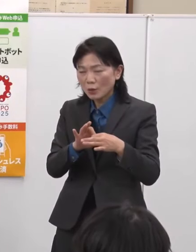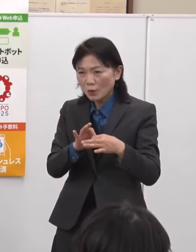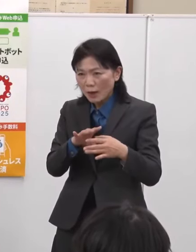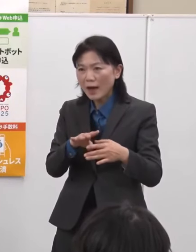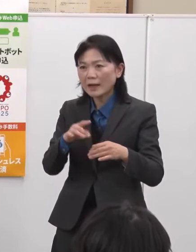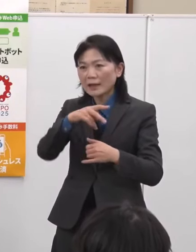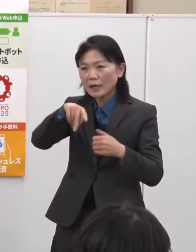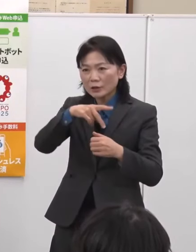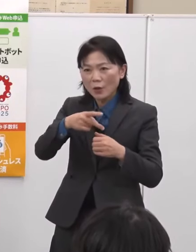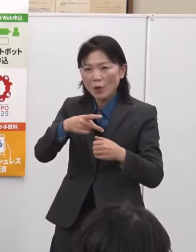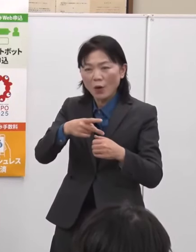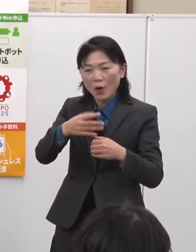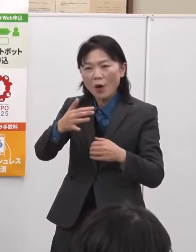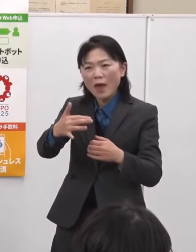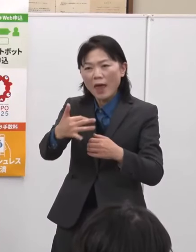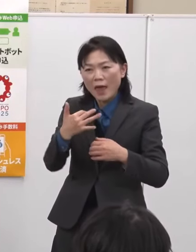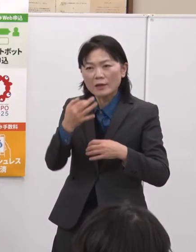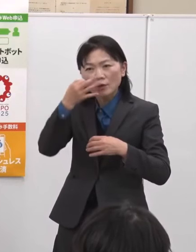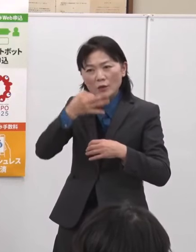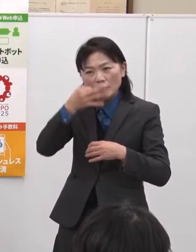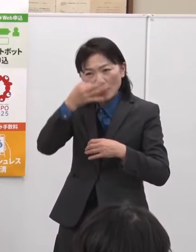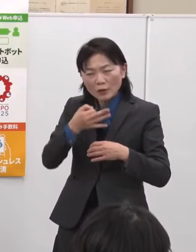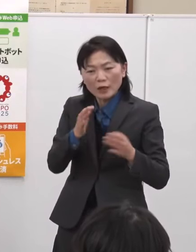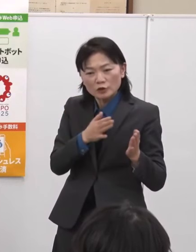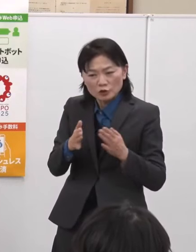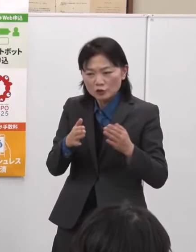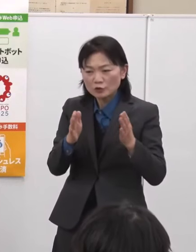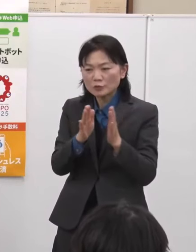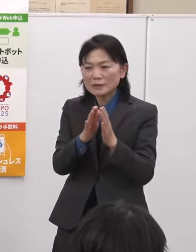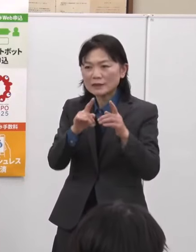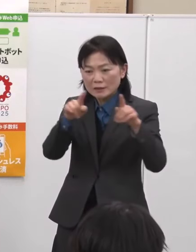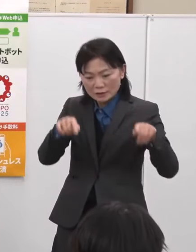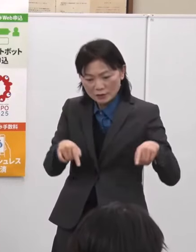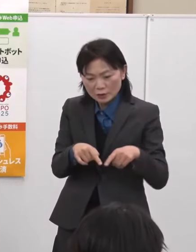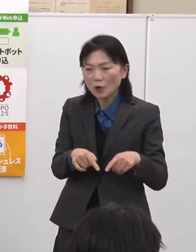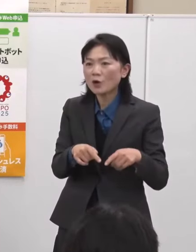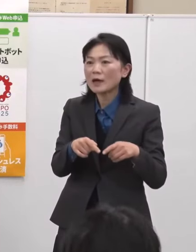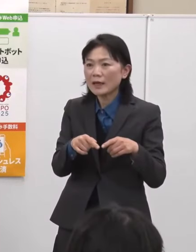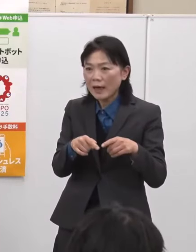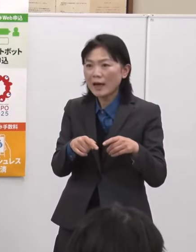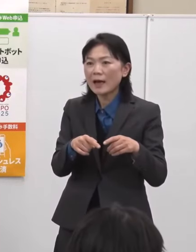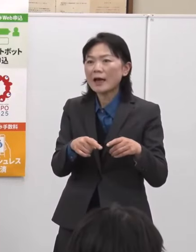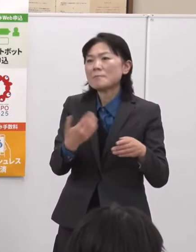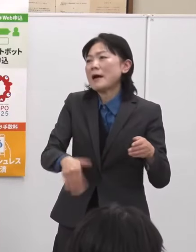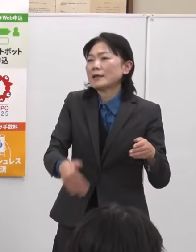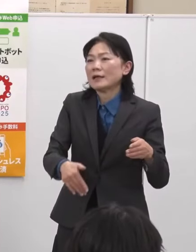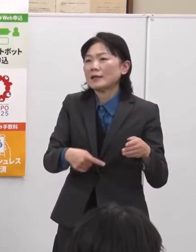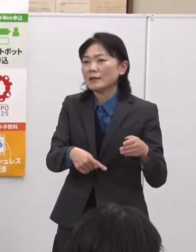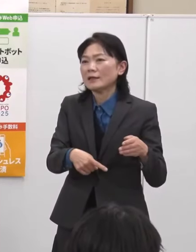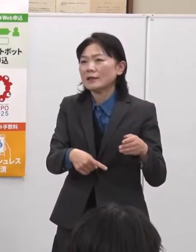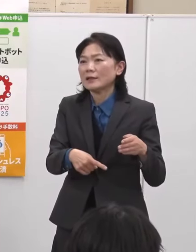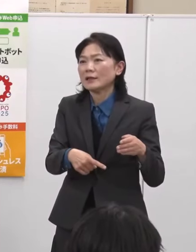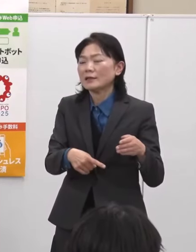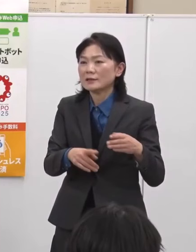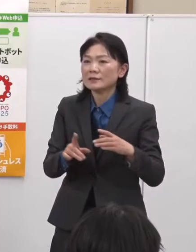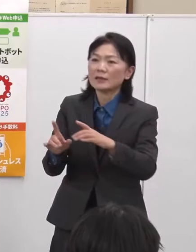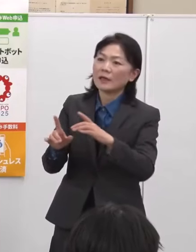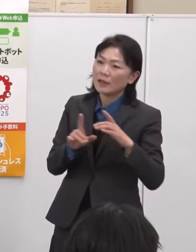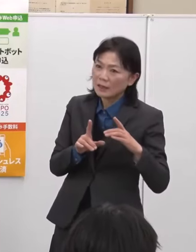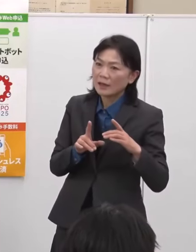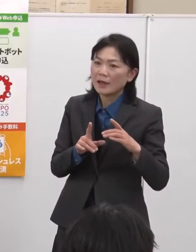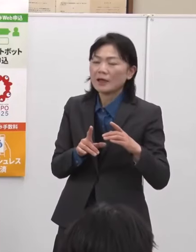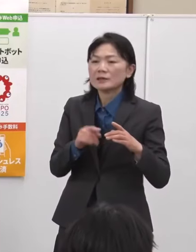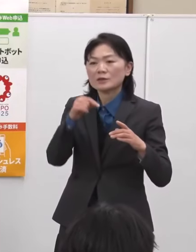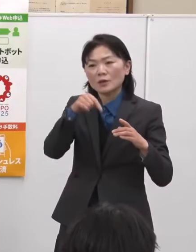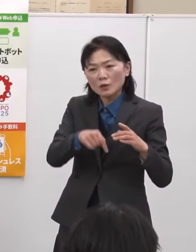環境影響評価の準備書、これがまだ確定していないという段階で、環境影響評価がきちっと確定